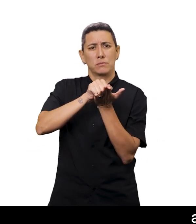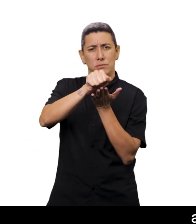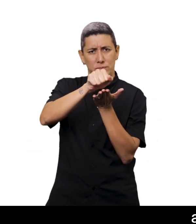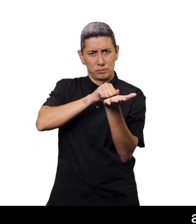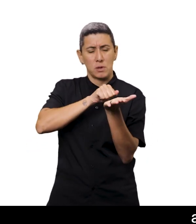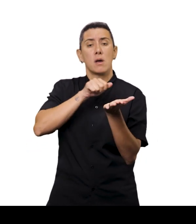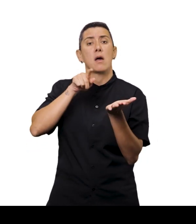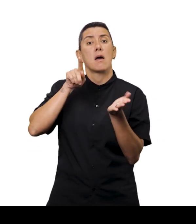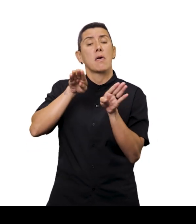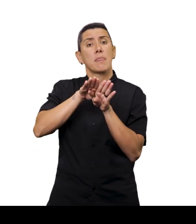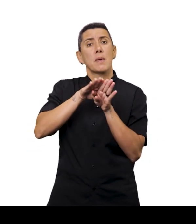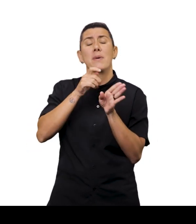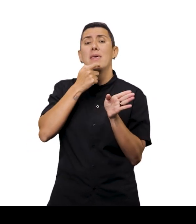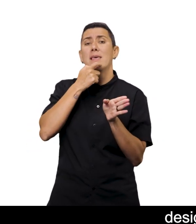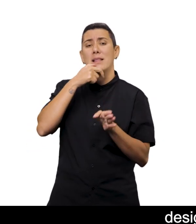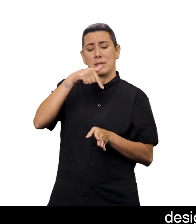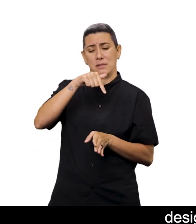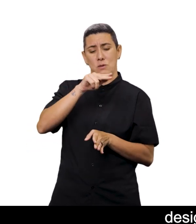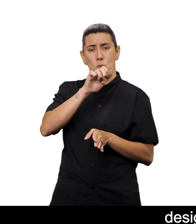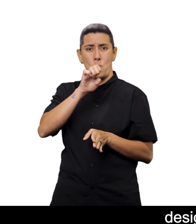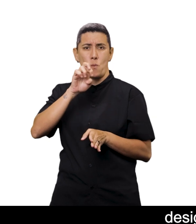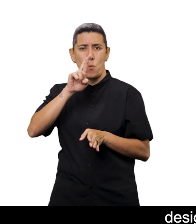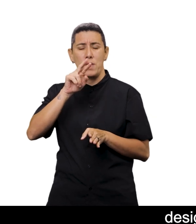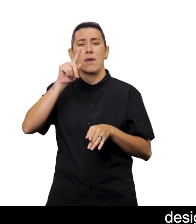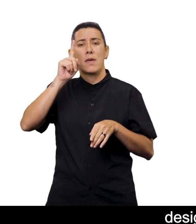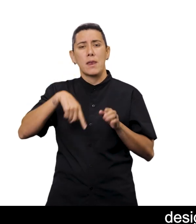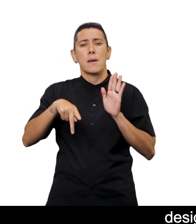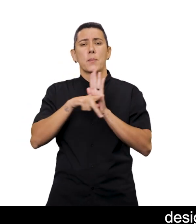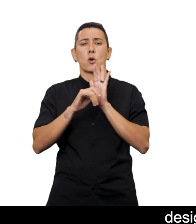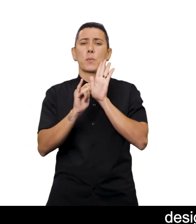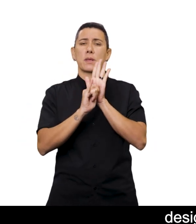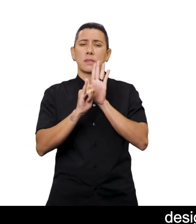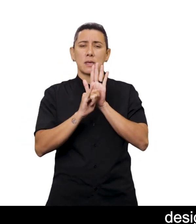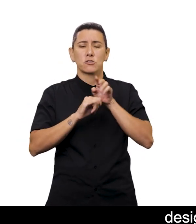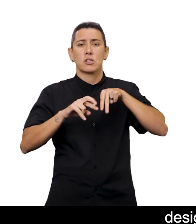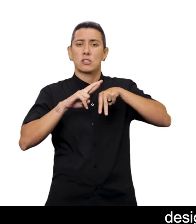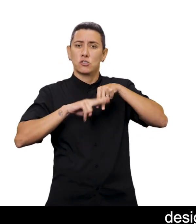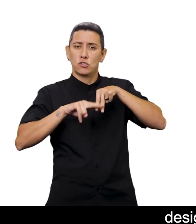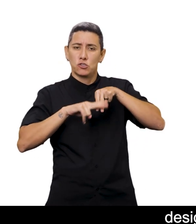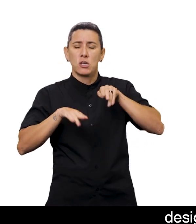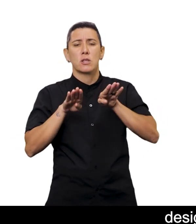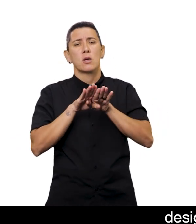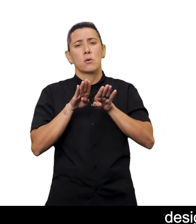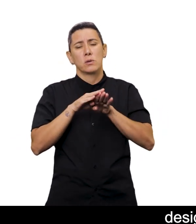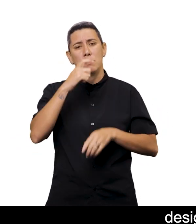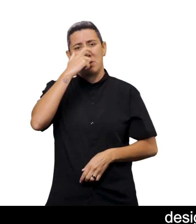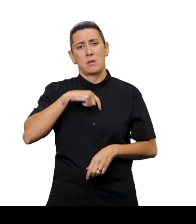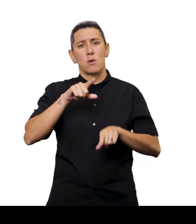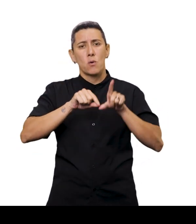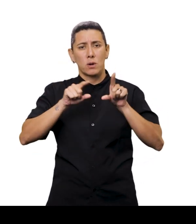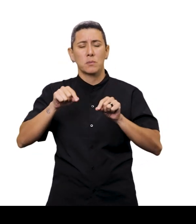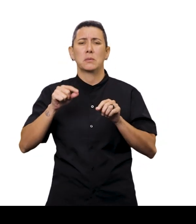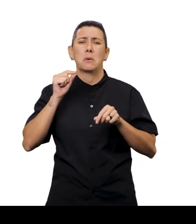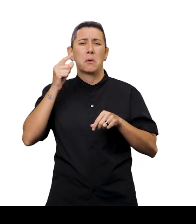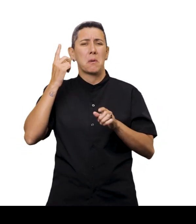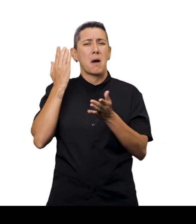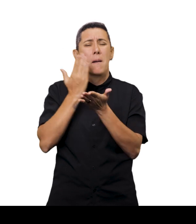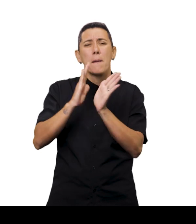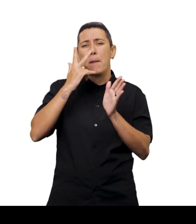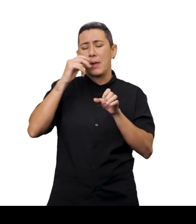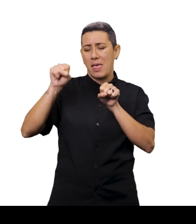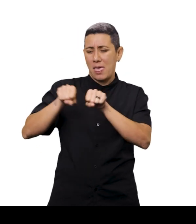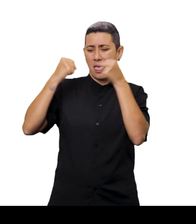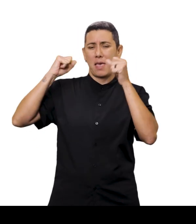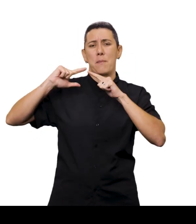ao termo queer, que em inglês designa identidades de gênero e orientações sexuais que rompe com